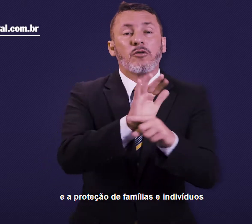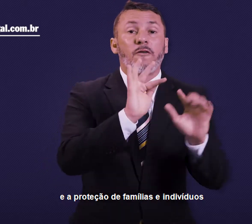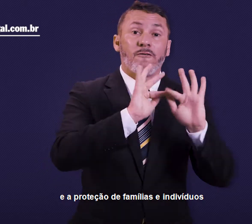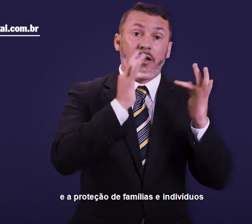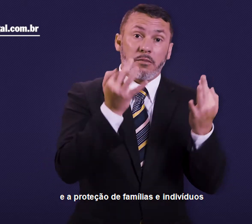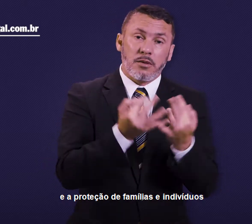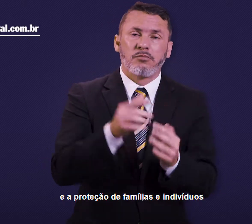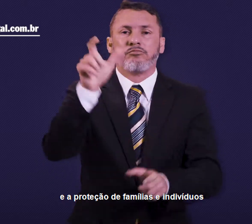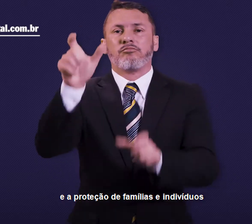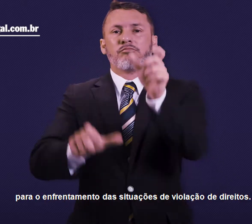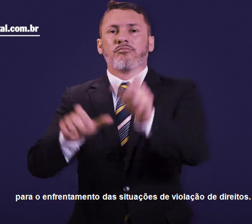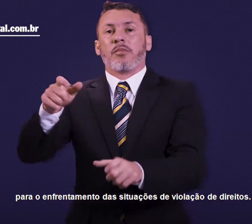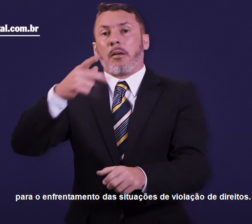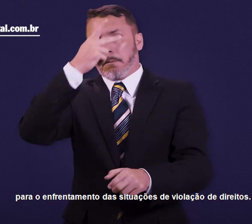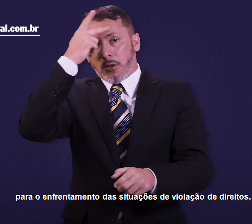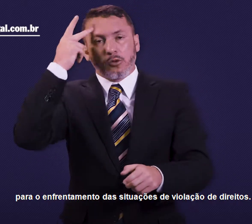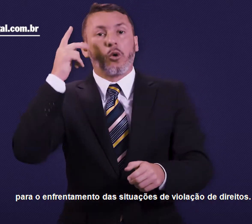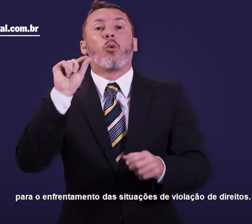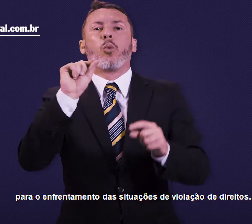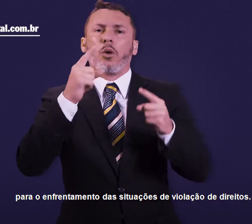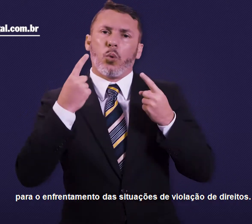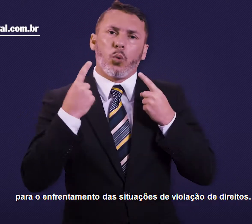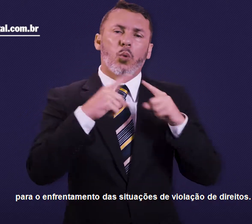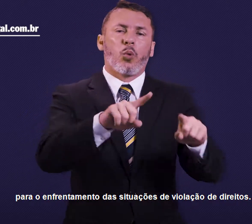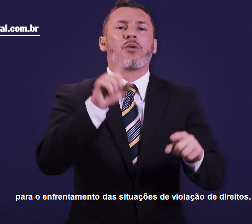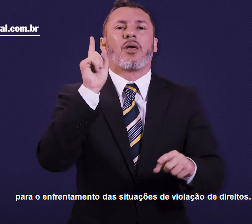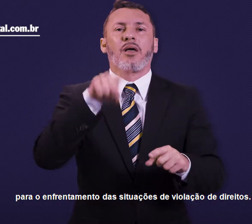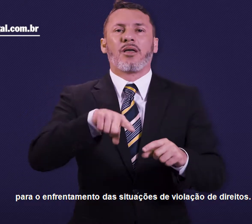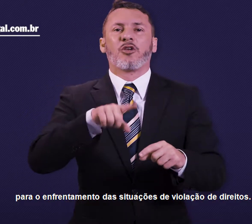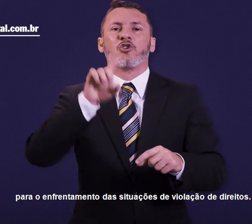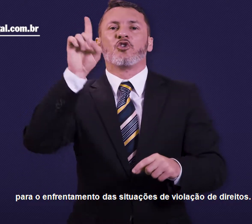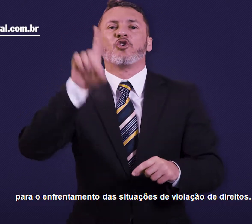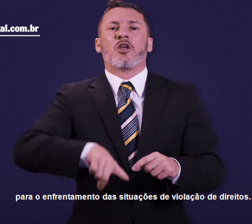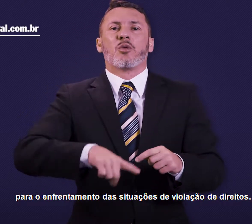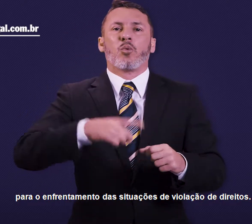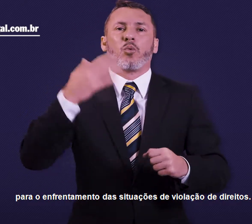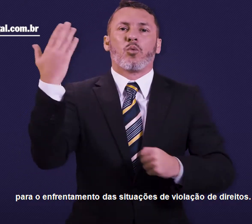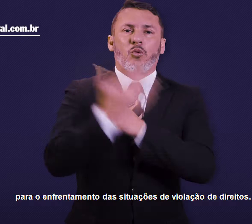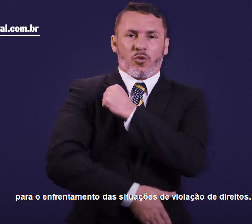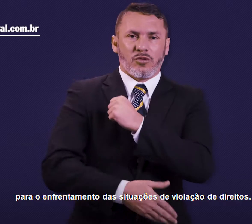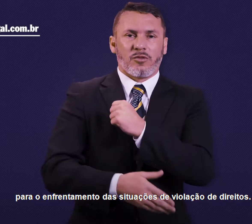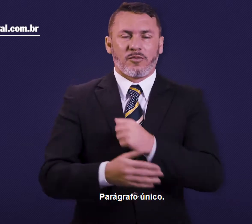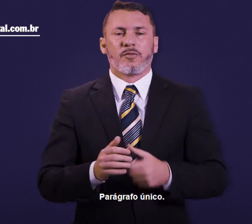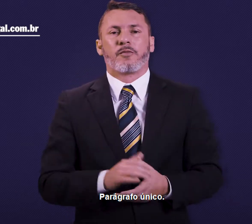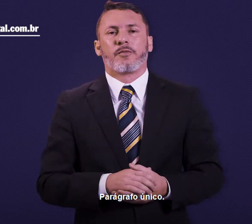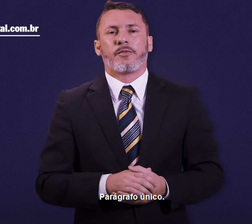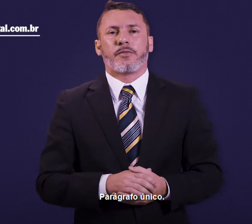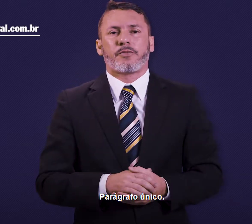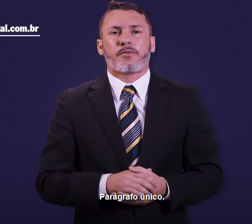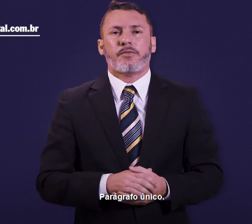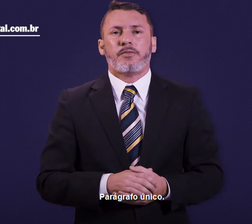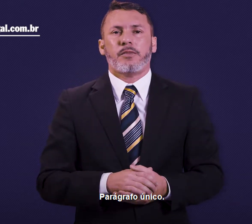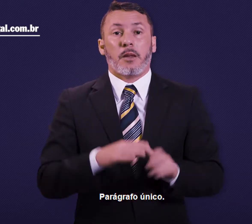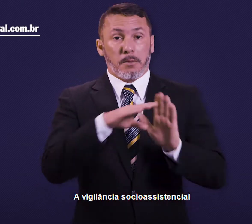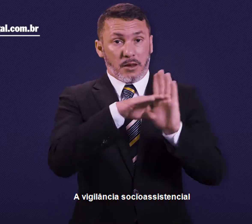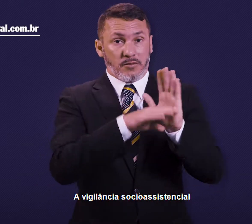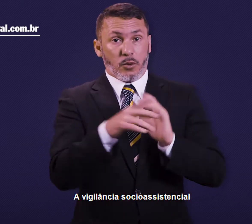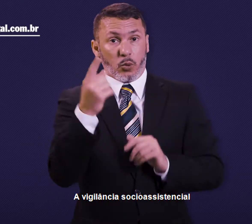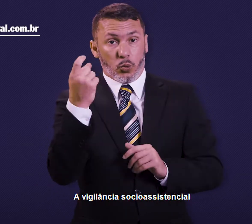e indivíduos para o enfrentamento das situações de violação de direitos. Parágrafo único. A